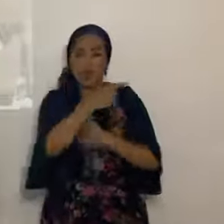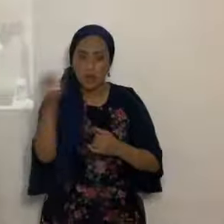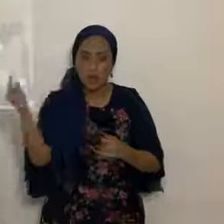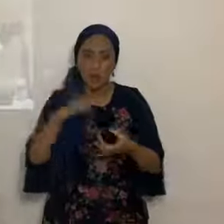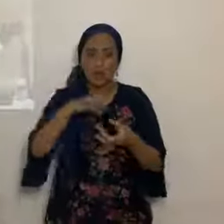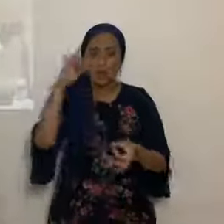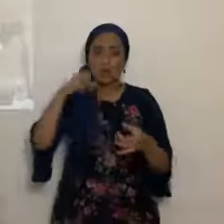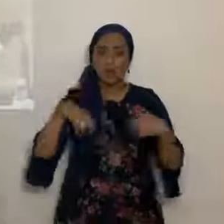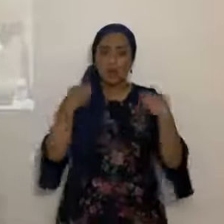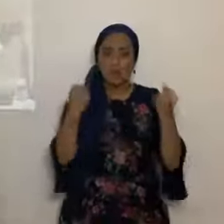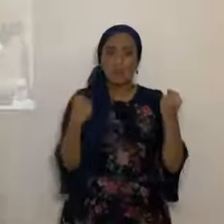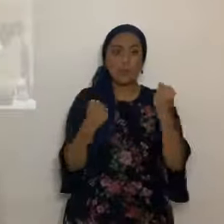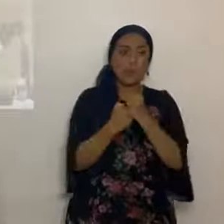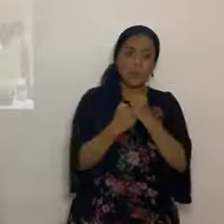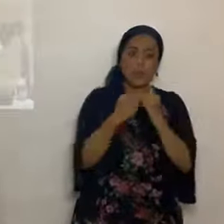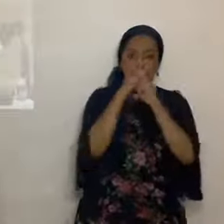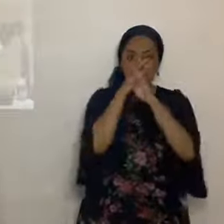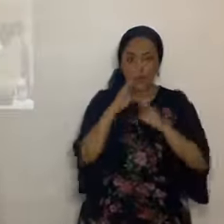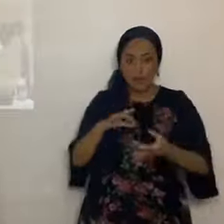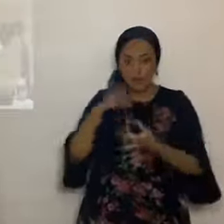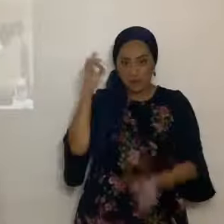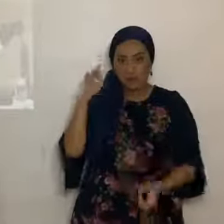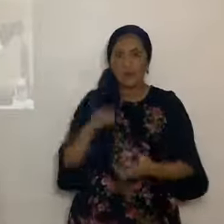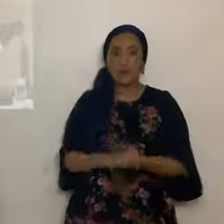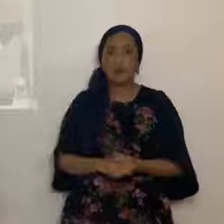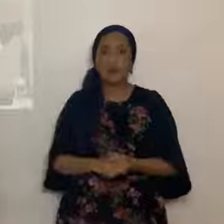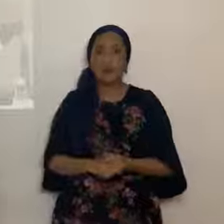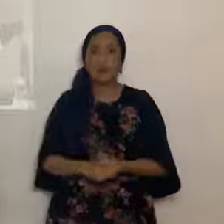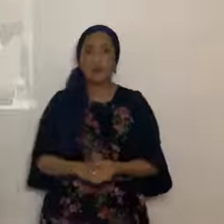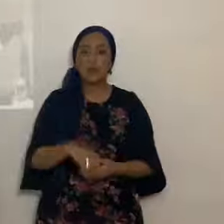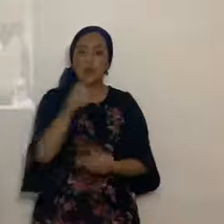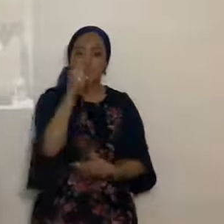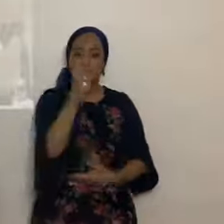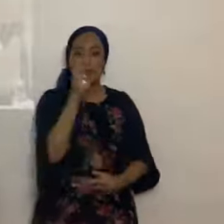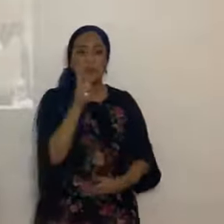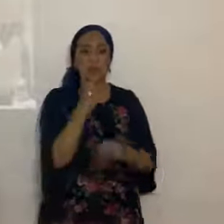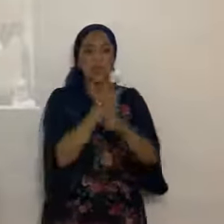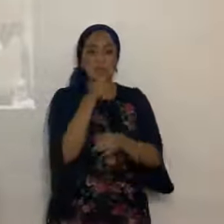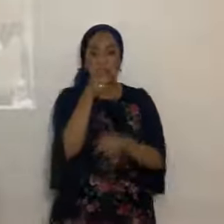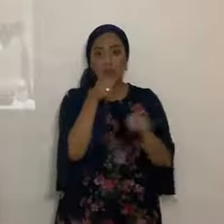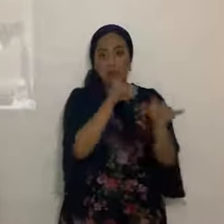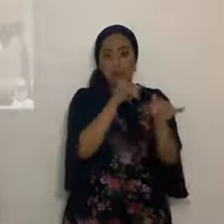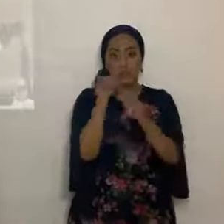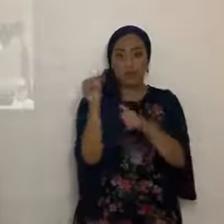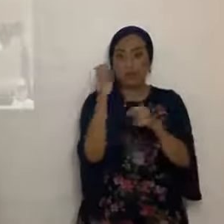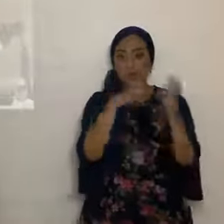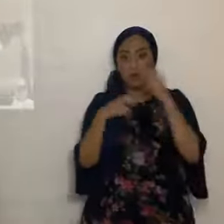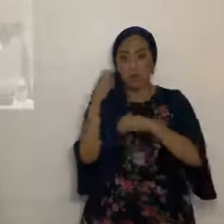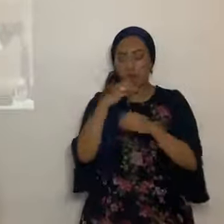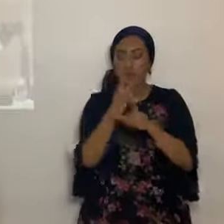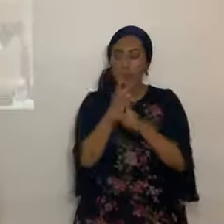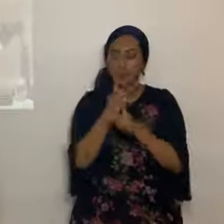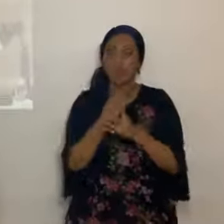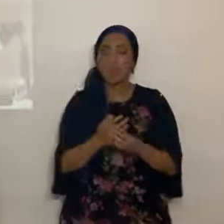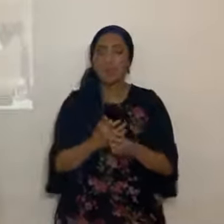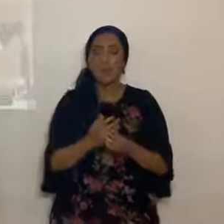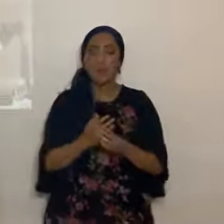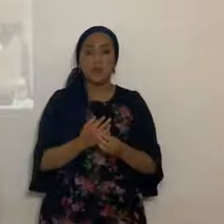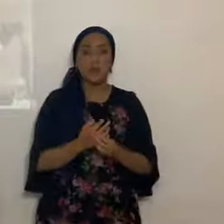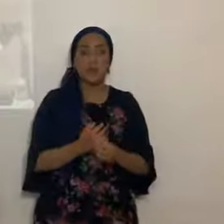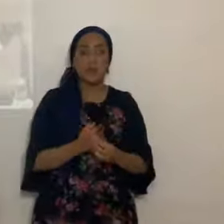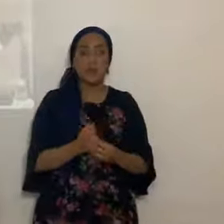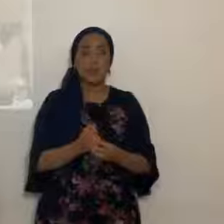espirituales, restaurarle con espíritu de mansedumbre, considerándote a ti mismo, no sea que tú también seas tentado. Sobrellevad los